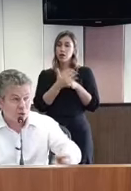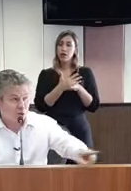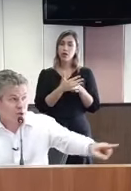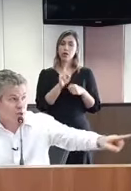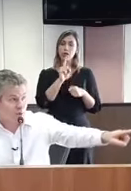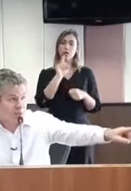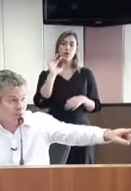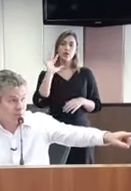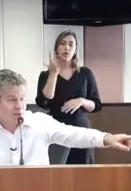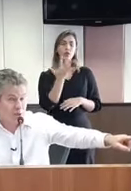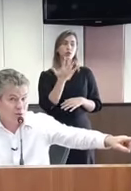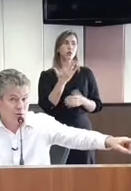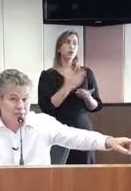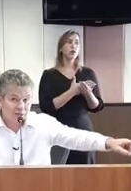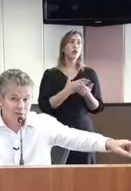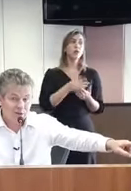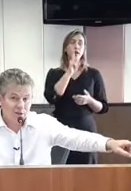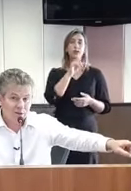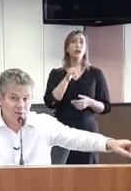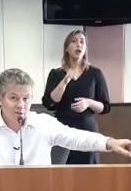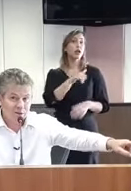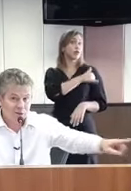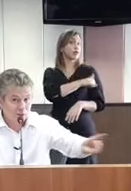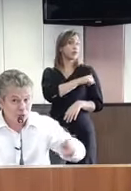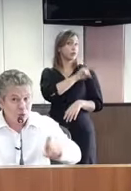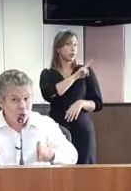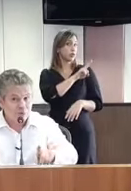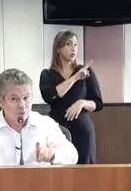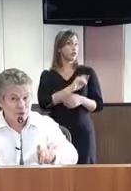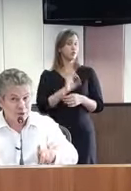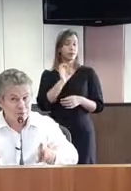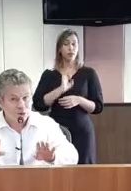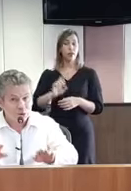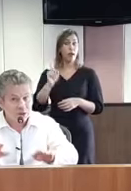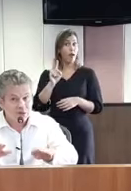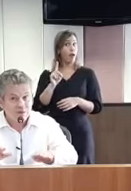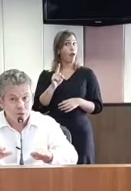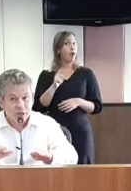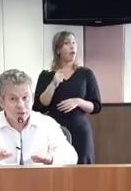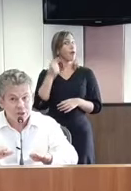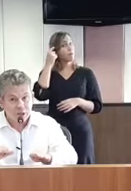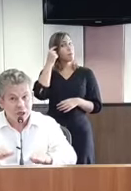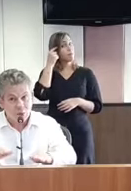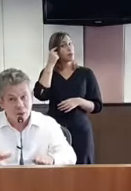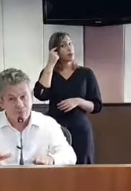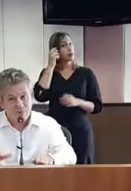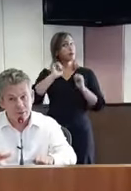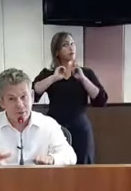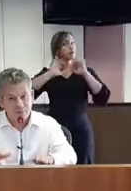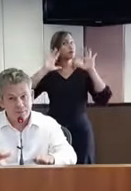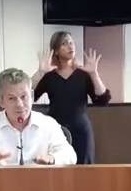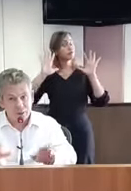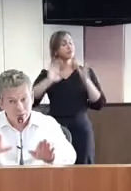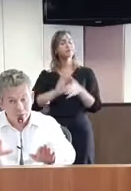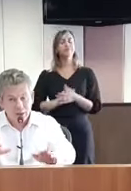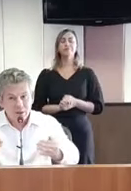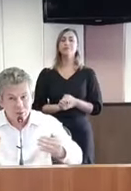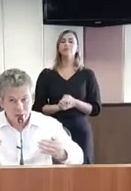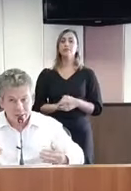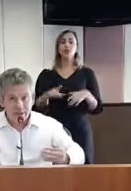Mato Grosso, que já começa a acontecer no Rio de Janeiro. Isso é muito óbvio, gente. Tem pessoas que têm dificuldade de enxergar o óbvio.